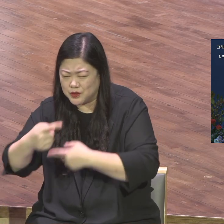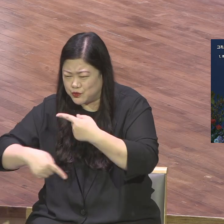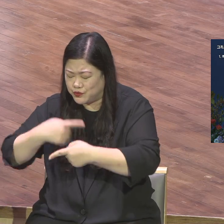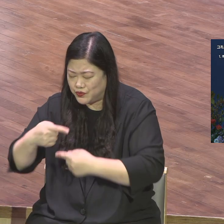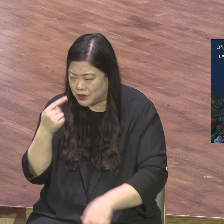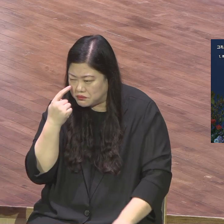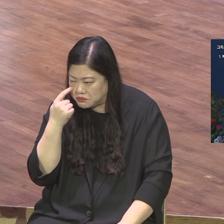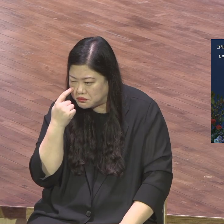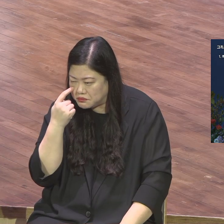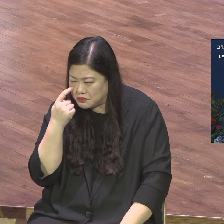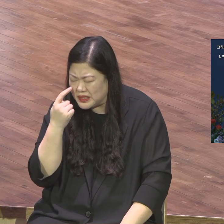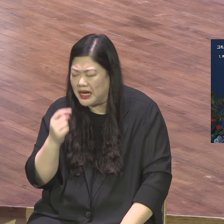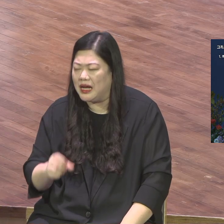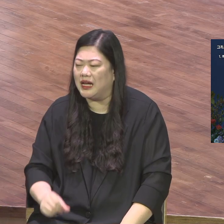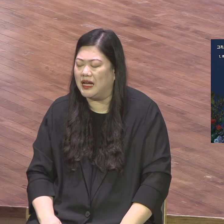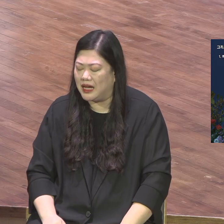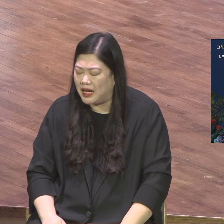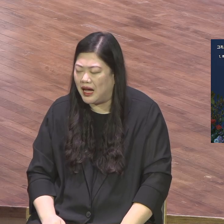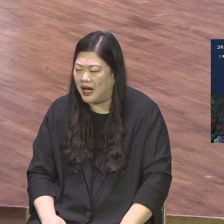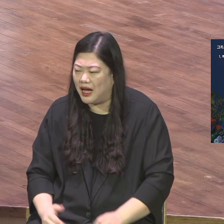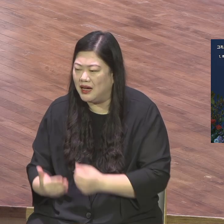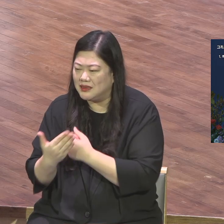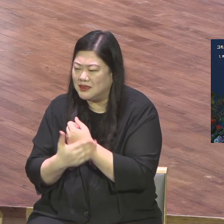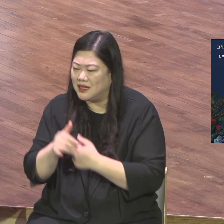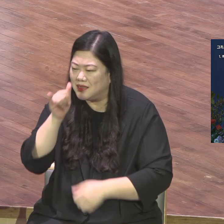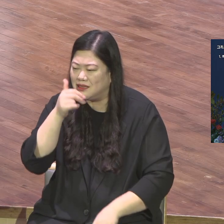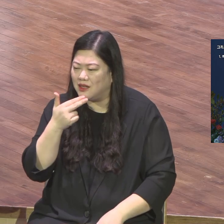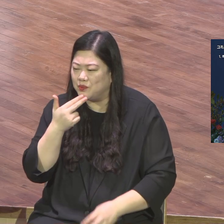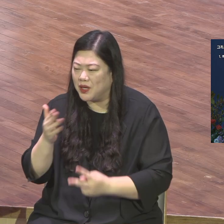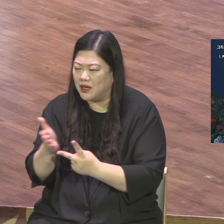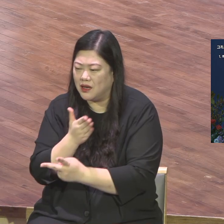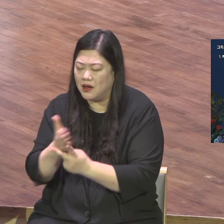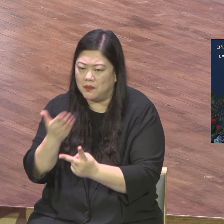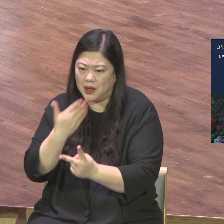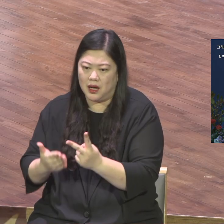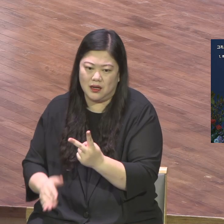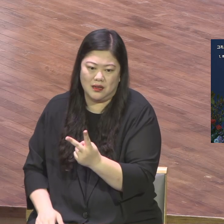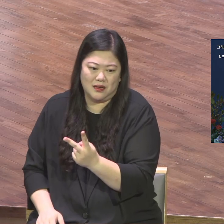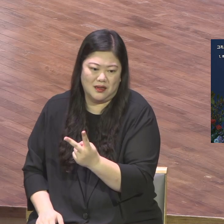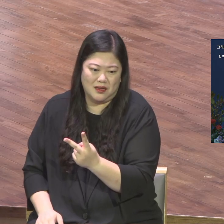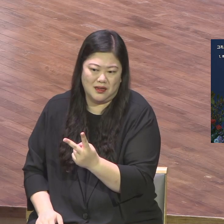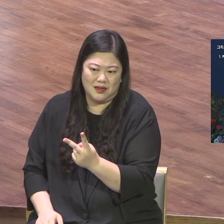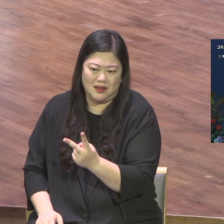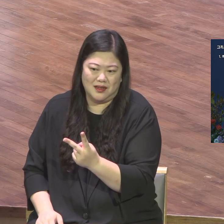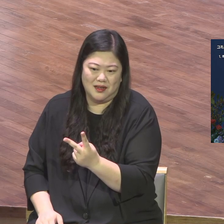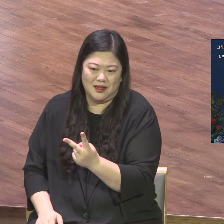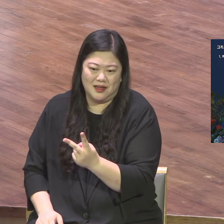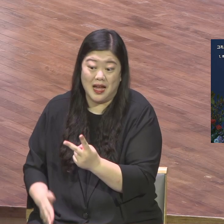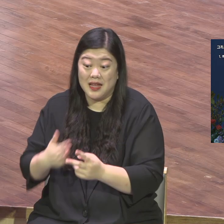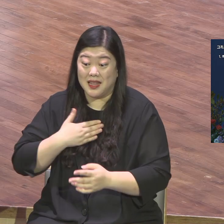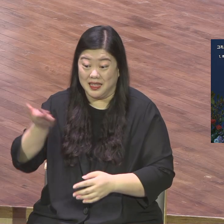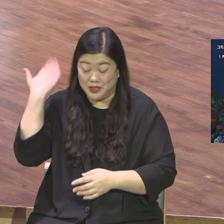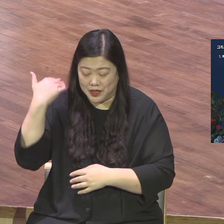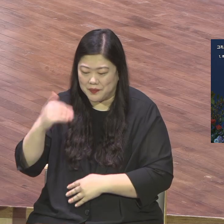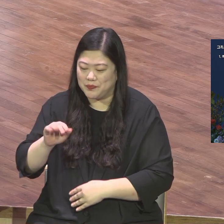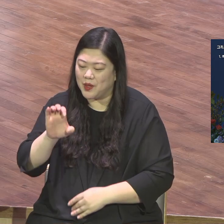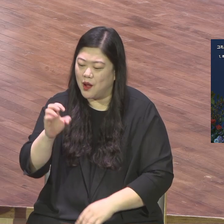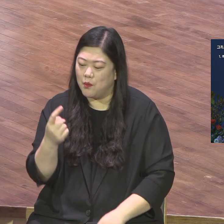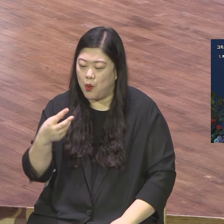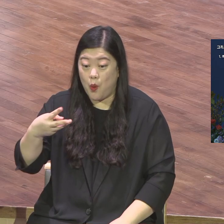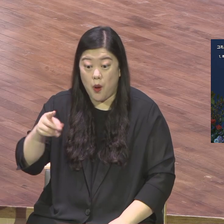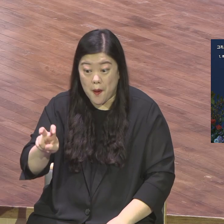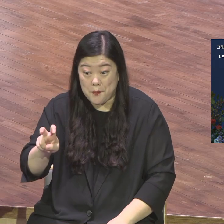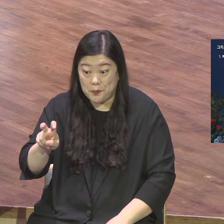적어도 여러분요 은혜 받은 사람은 시간 가는 줄 모르고 제가 밤을 시험했어요. 여러분 4일 동안 한 거